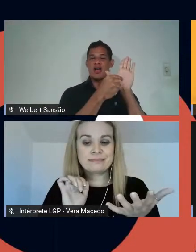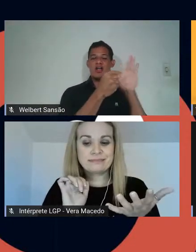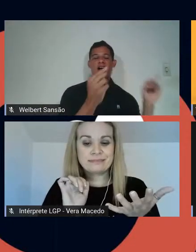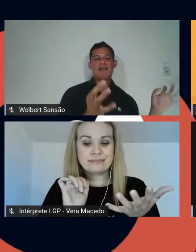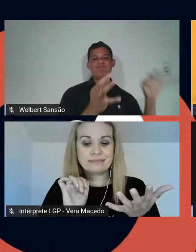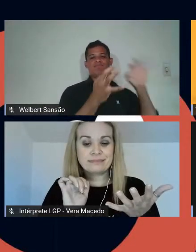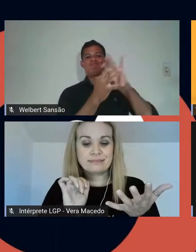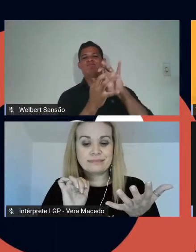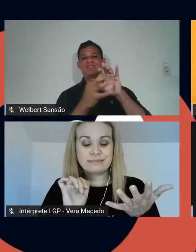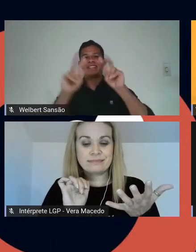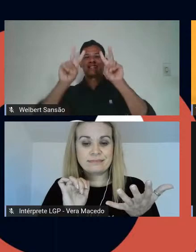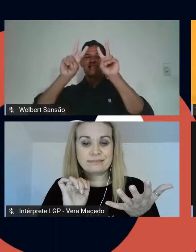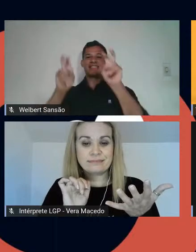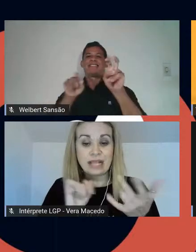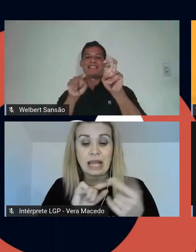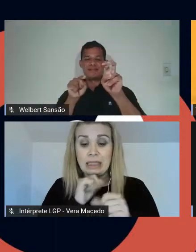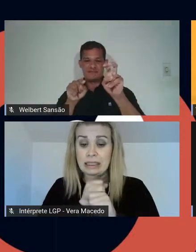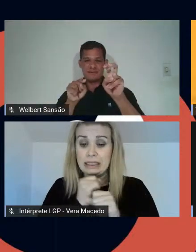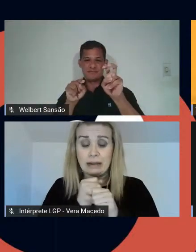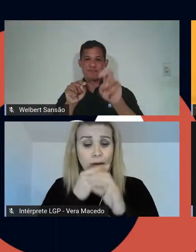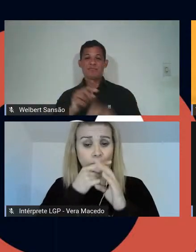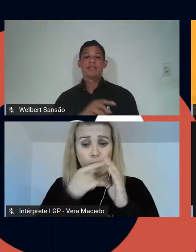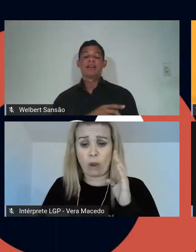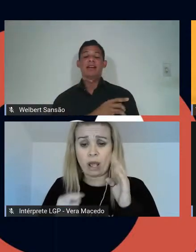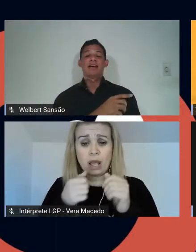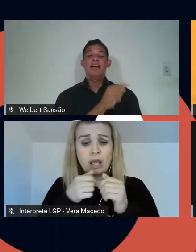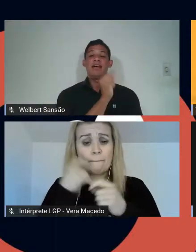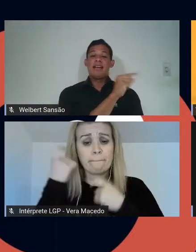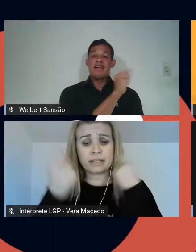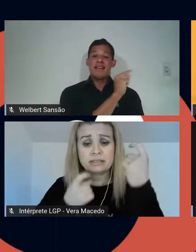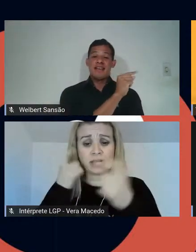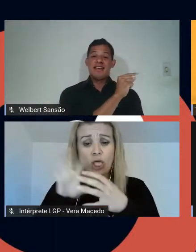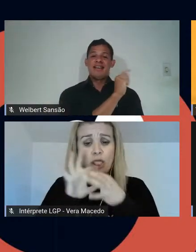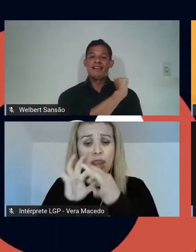livro e todo o trabalho dele, ele foi